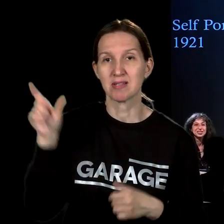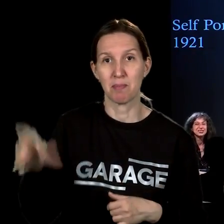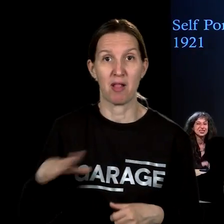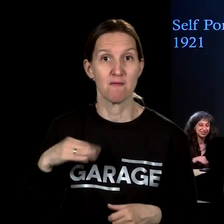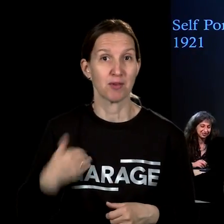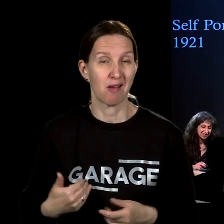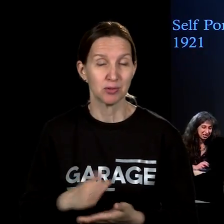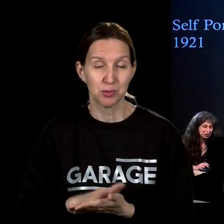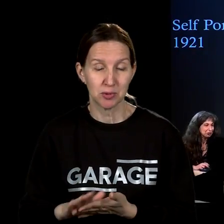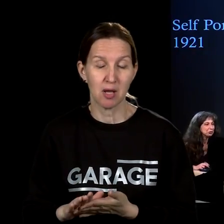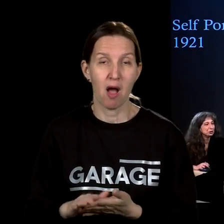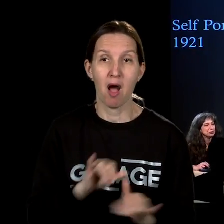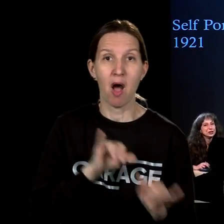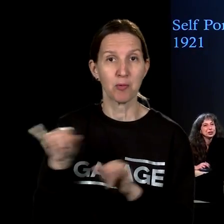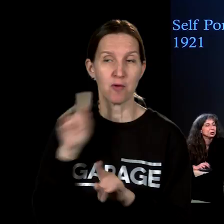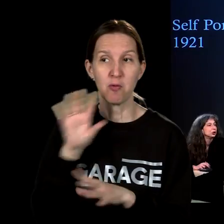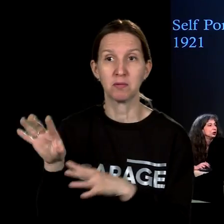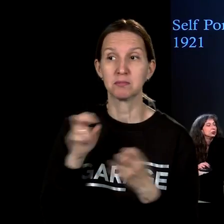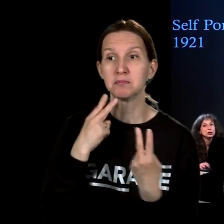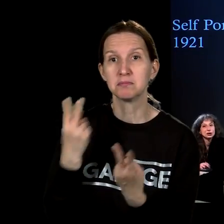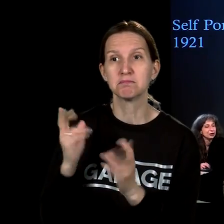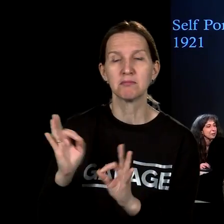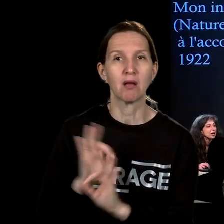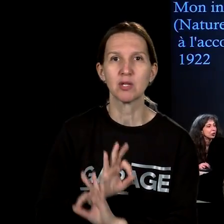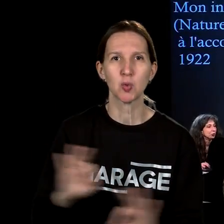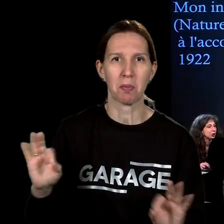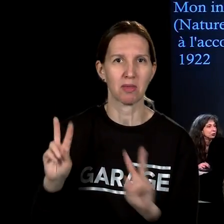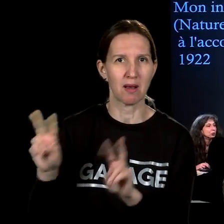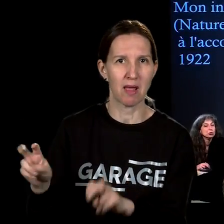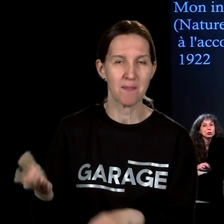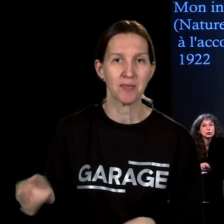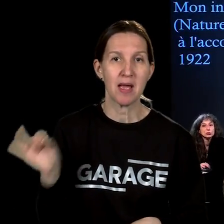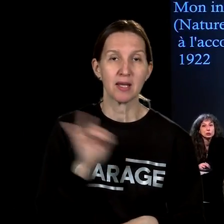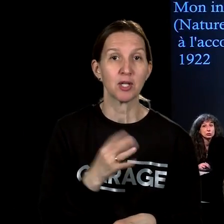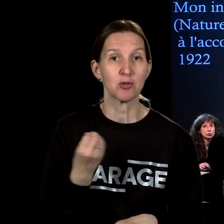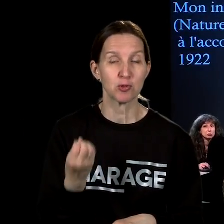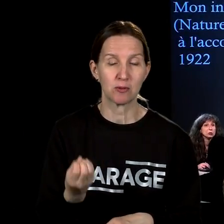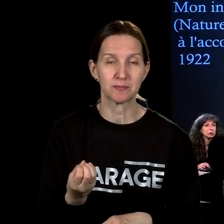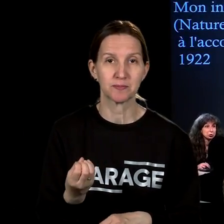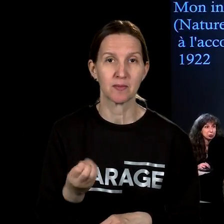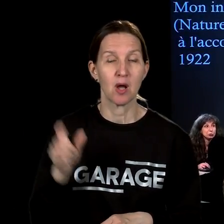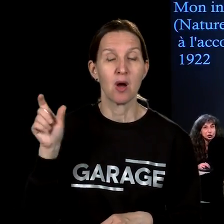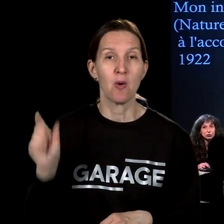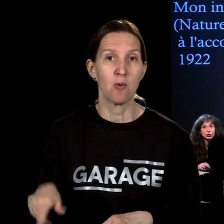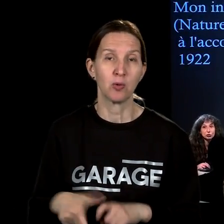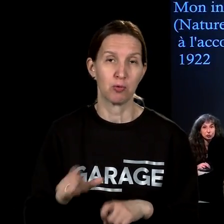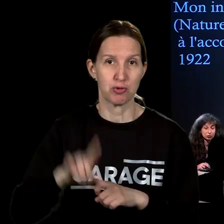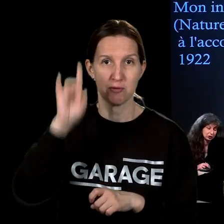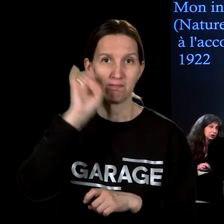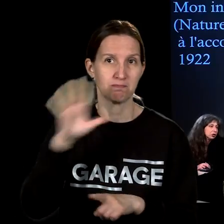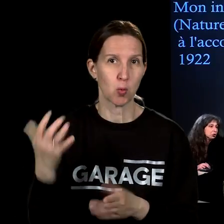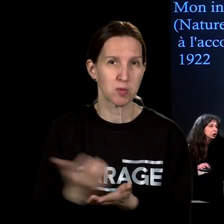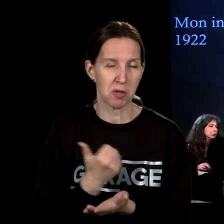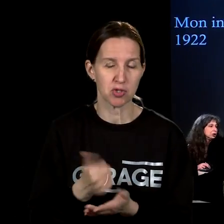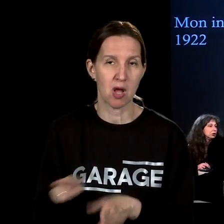парижан у других французов, у него воспринимается как что-то совершенно изумительное. Кроме того, он, во-первых, он успешный, во-вторых, он